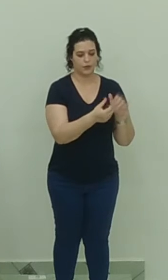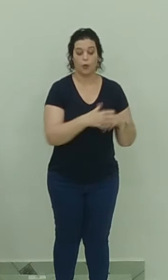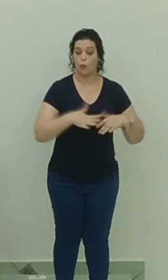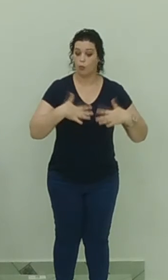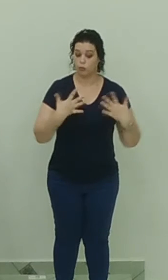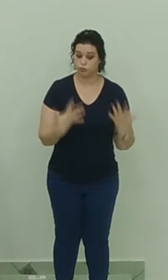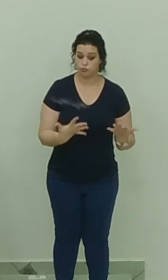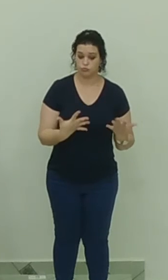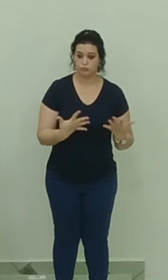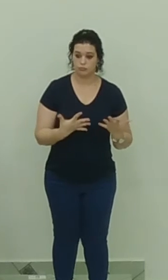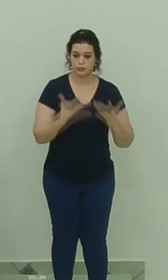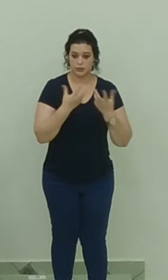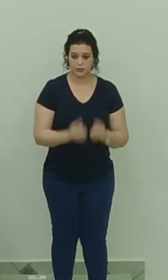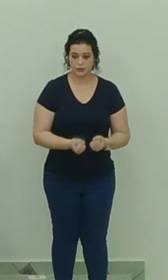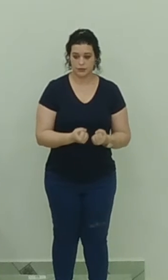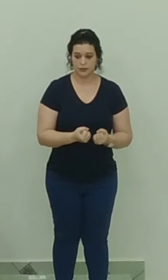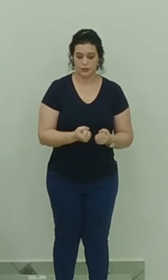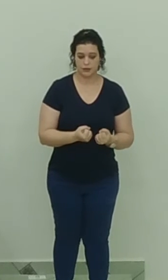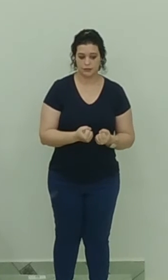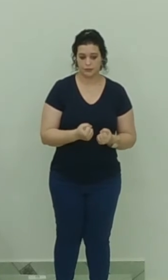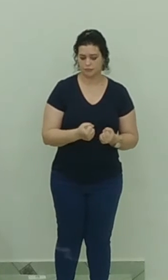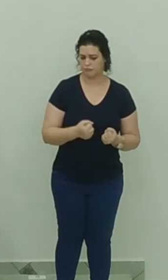decide, alguém age.